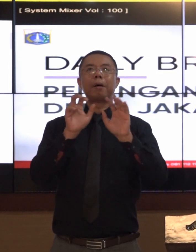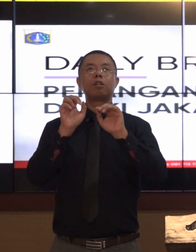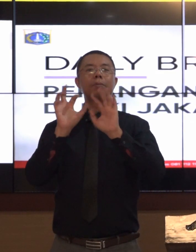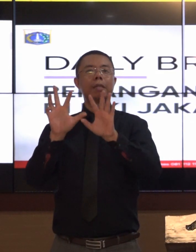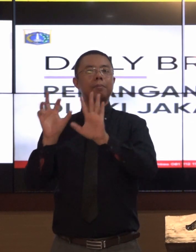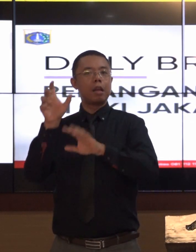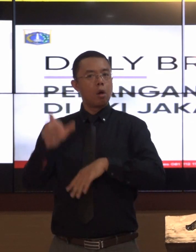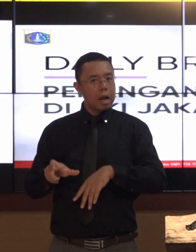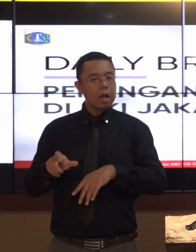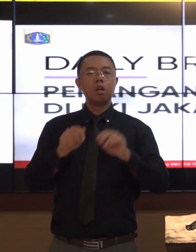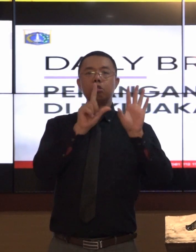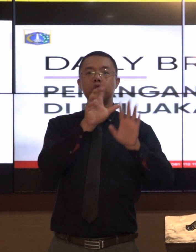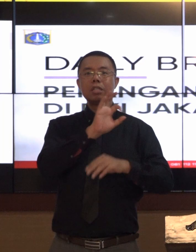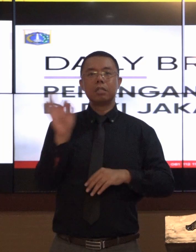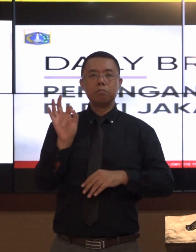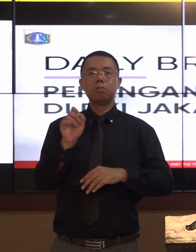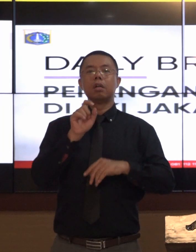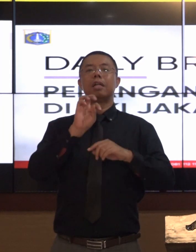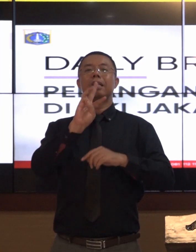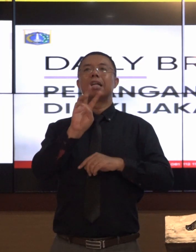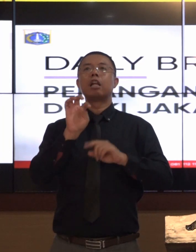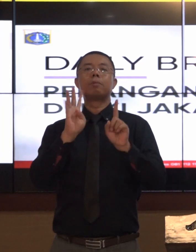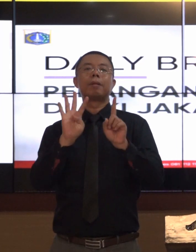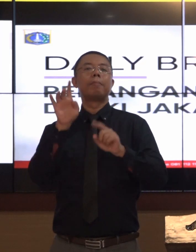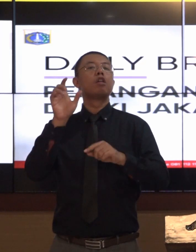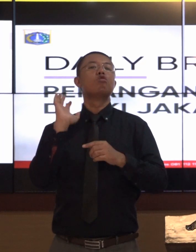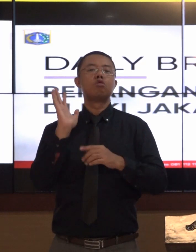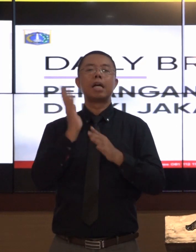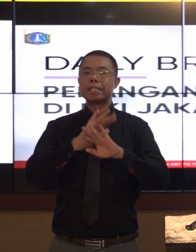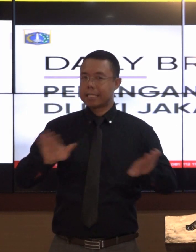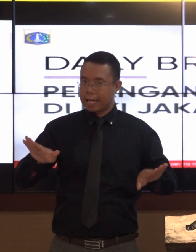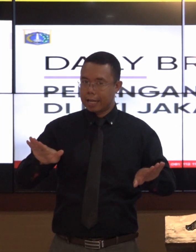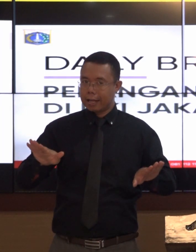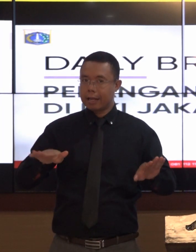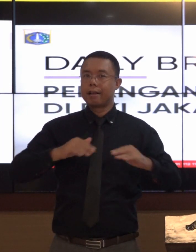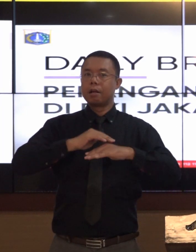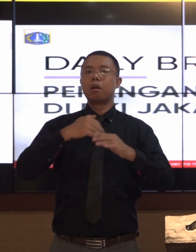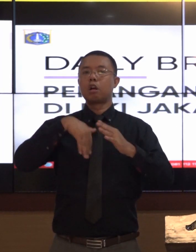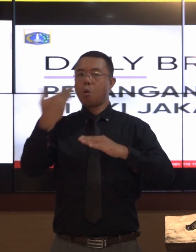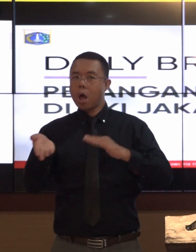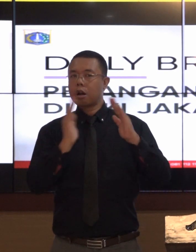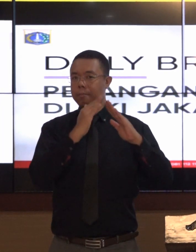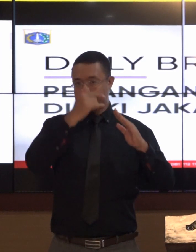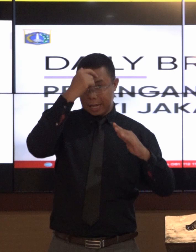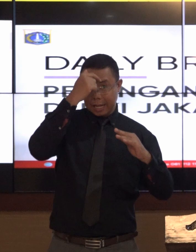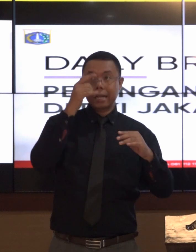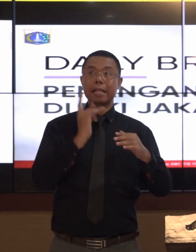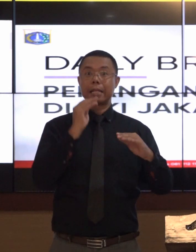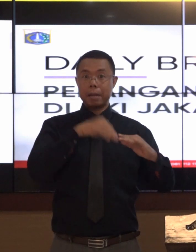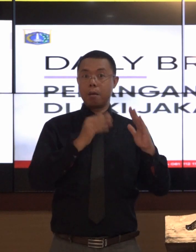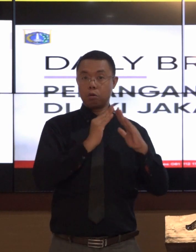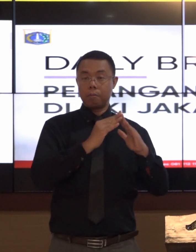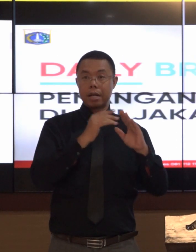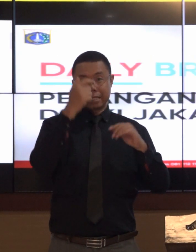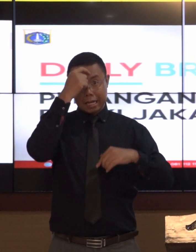orang 7314 diantaranya sudah selesai perawatan sementara yang masih dirawat ada